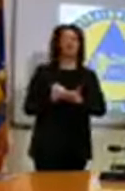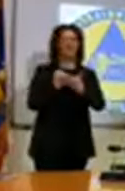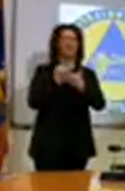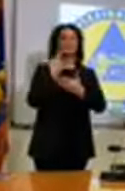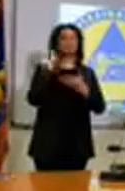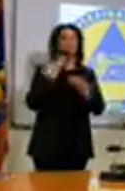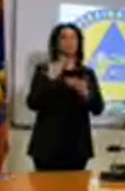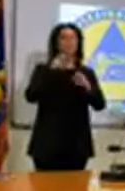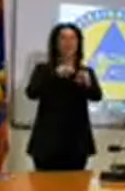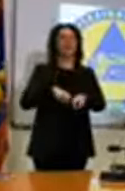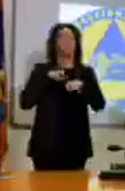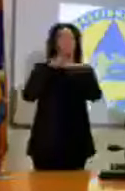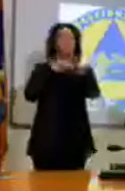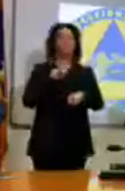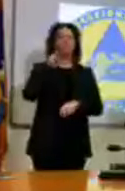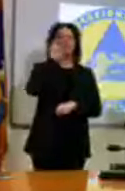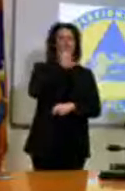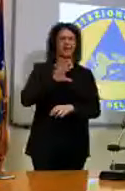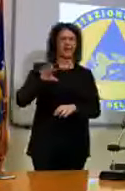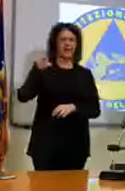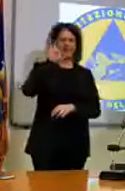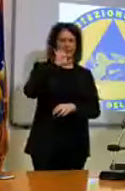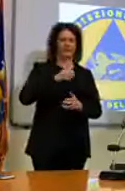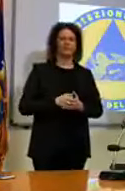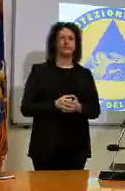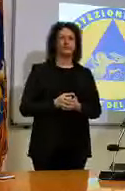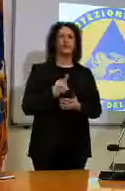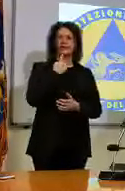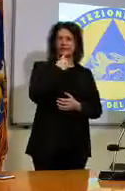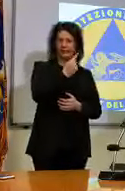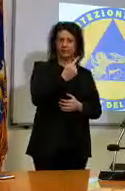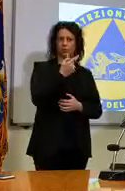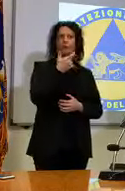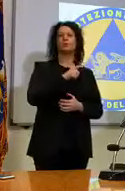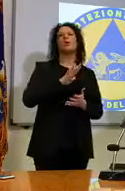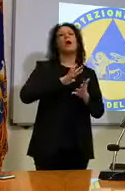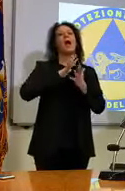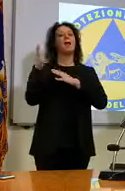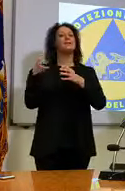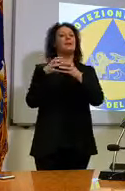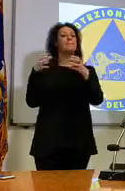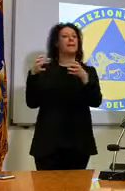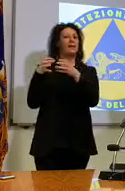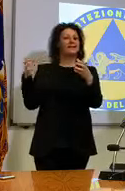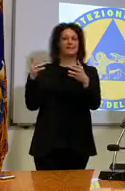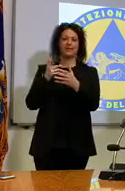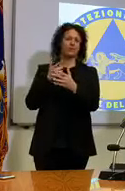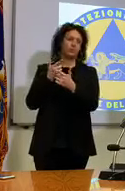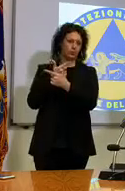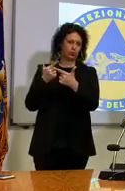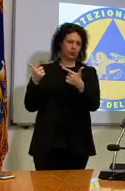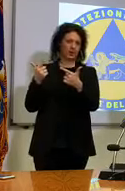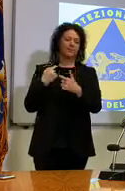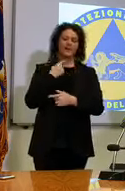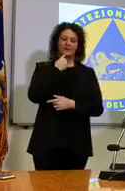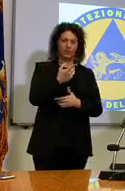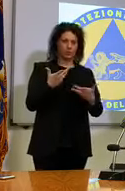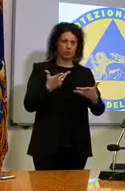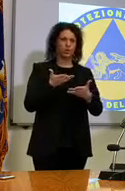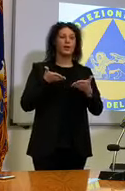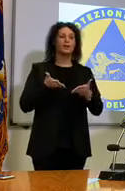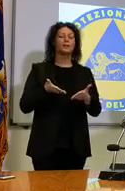solidarietà nazionale, ve lo dico perché le altre imprese non ce l'hanno, che poi qualcuno dica le altre imprese. E quindi abbiamo